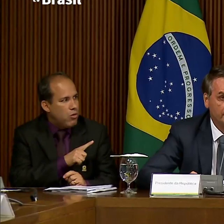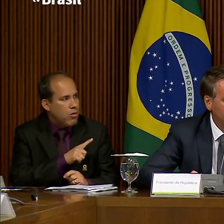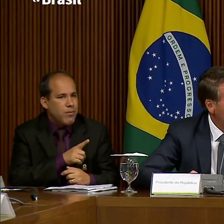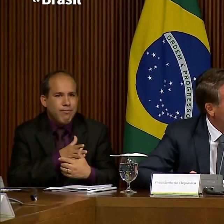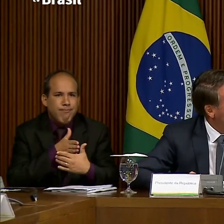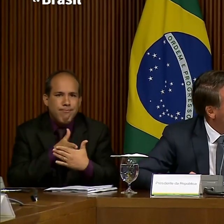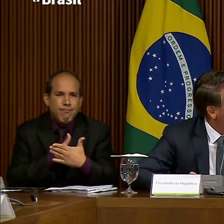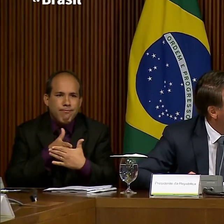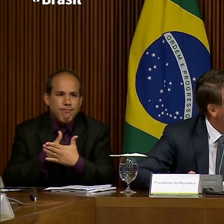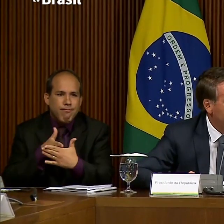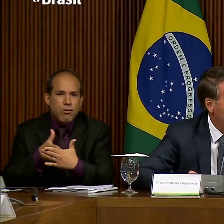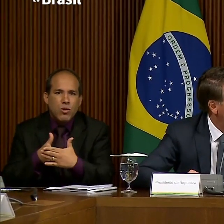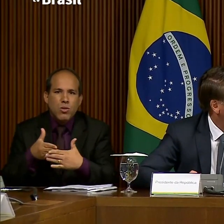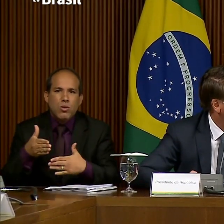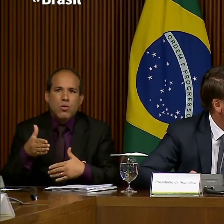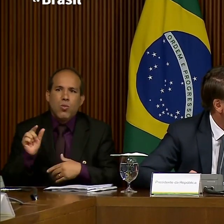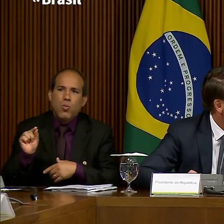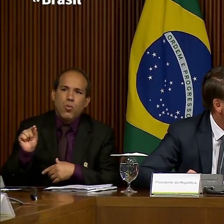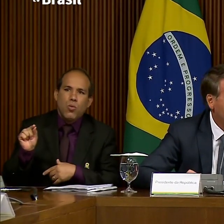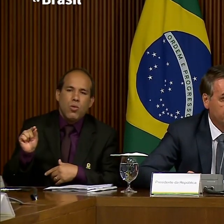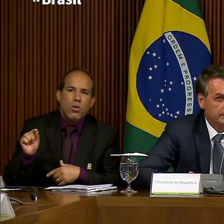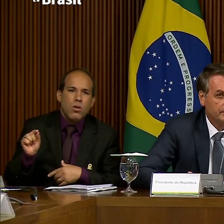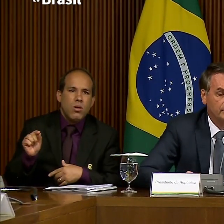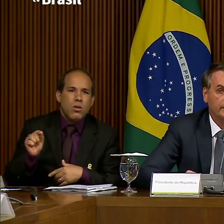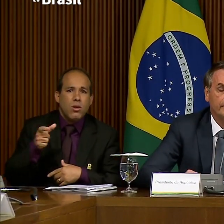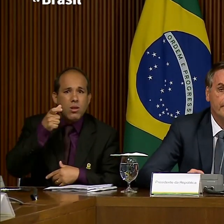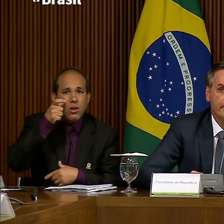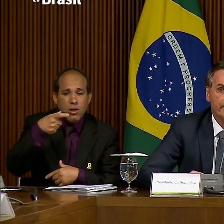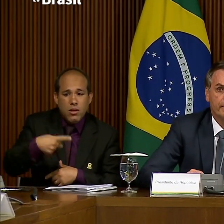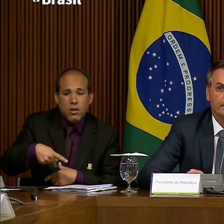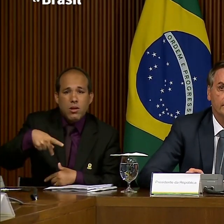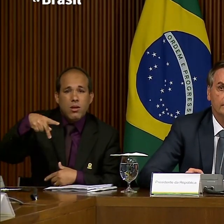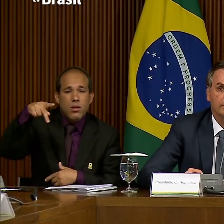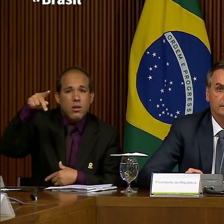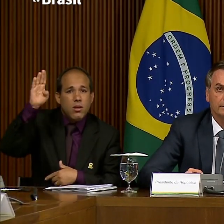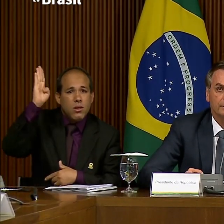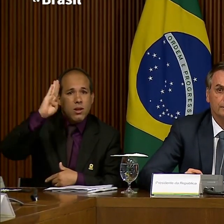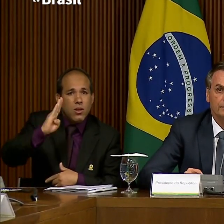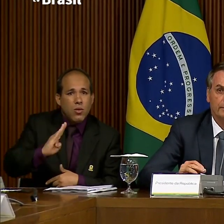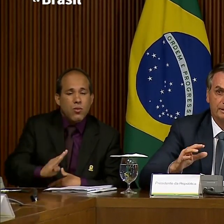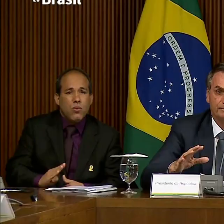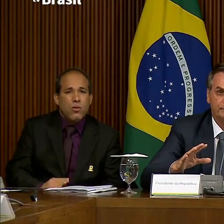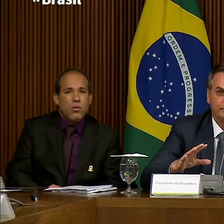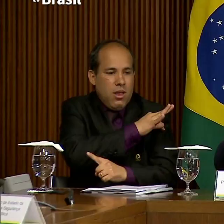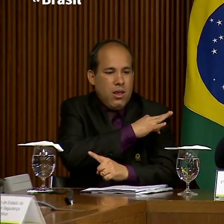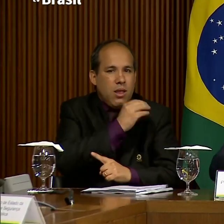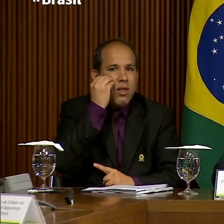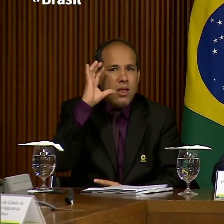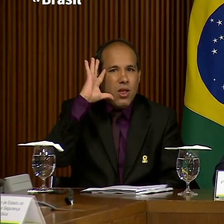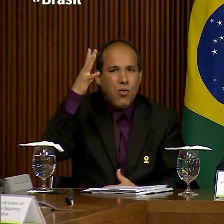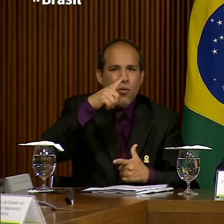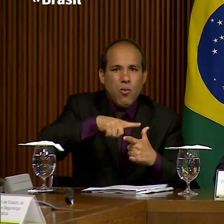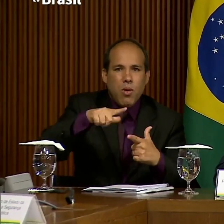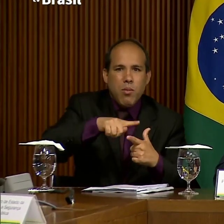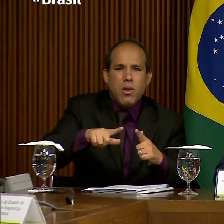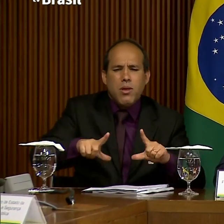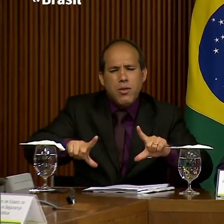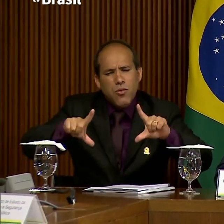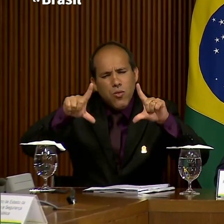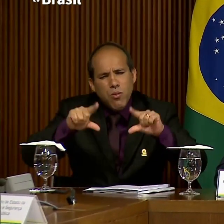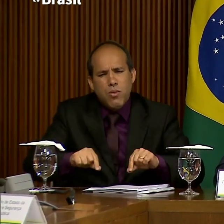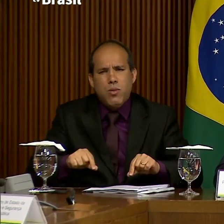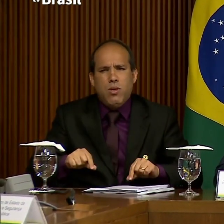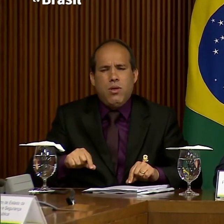do acre afirmou que agora o conselho do programa de parcerias de investimentos está no lugar certo diminuir o tamanho do